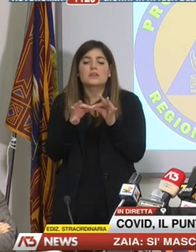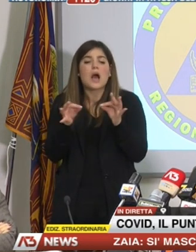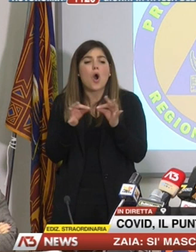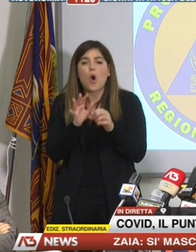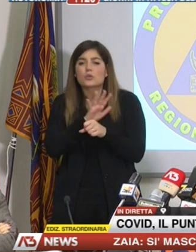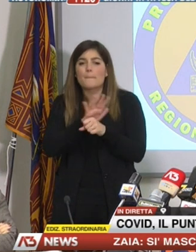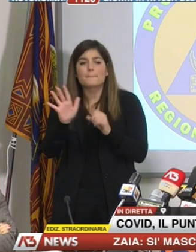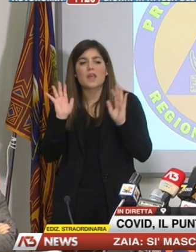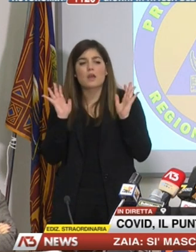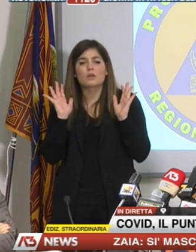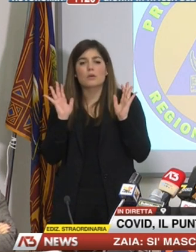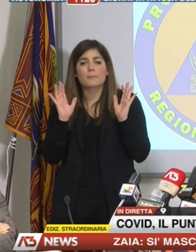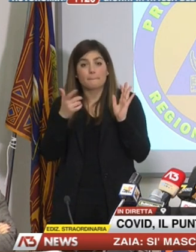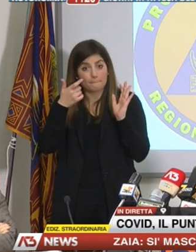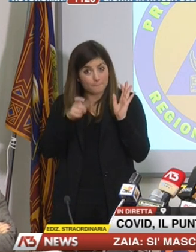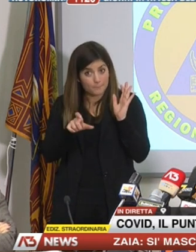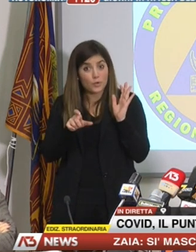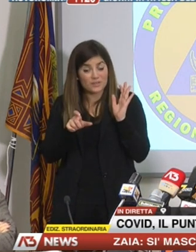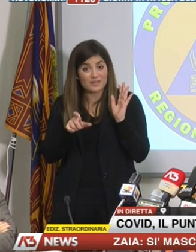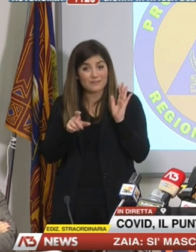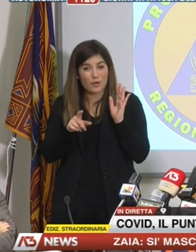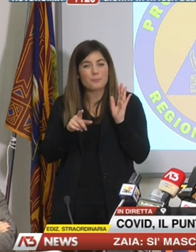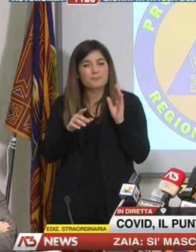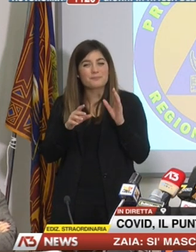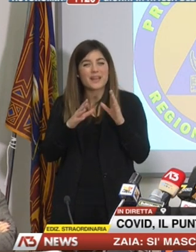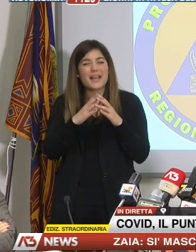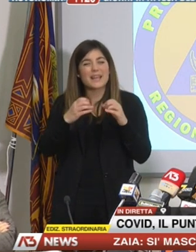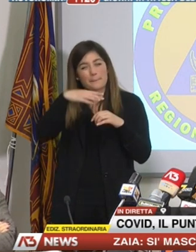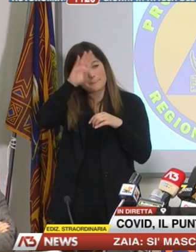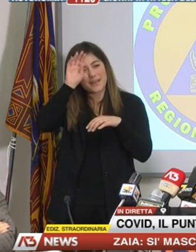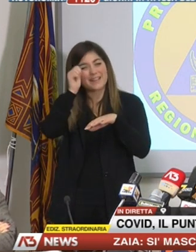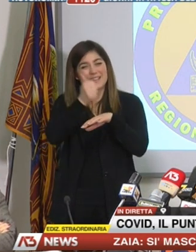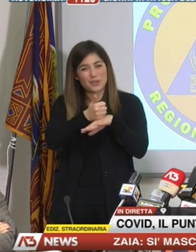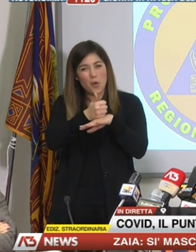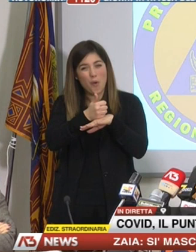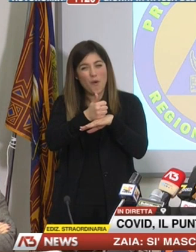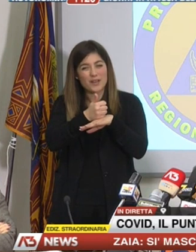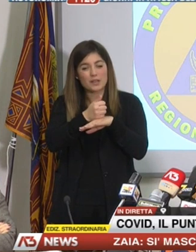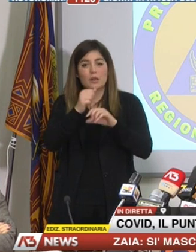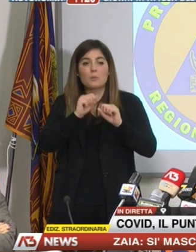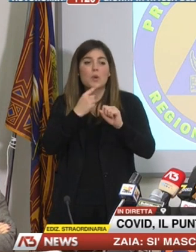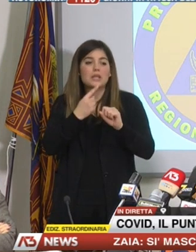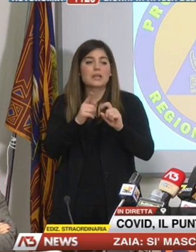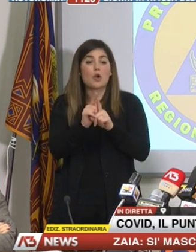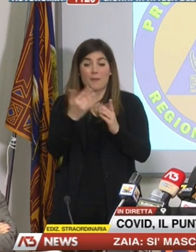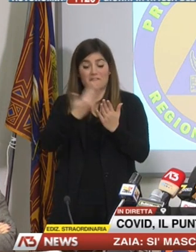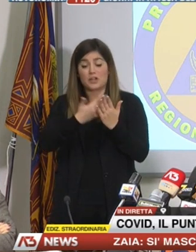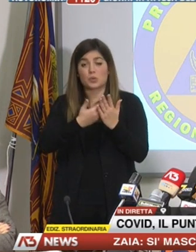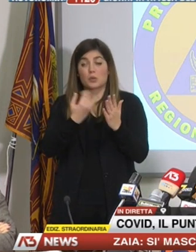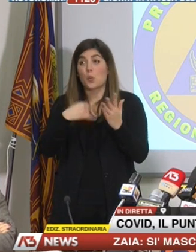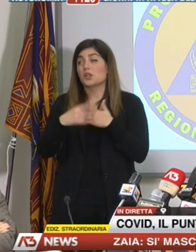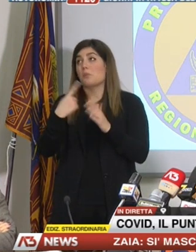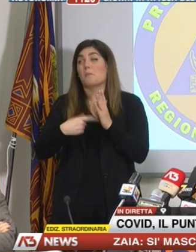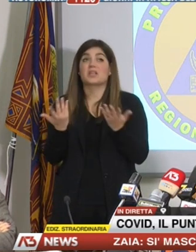formula migliore per ristorare i nostri imprenditori è quella di prendere una media del fatturato, non dico dell'ultimo mese, di un periodo